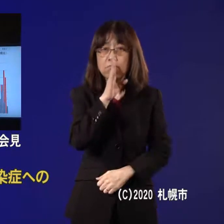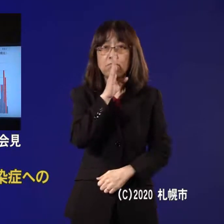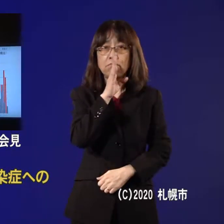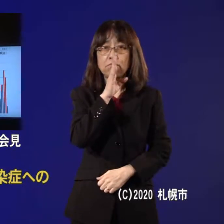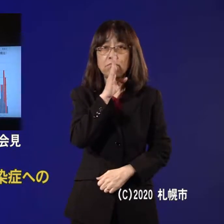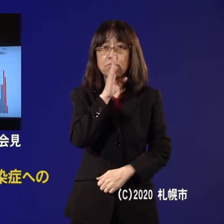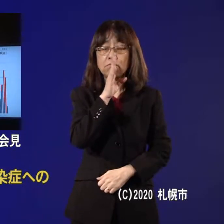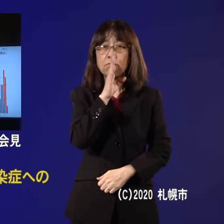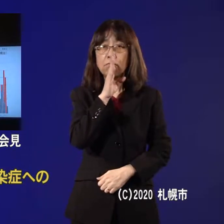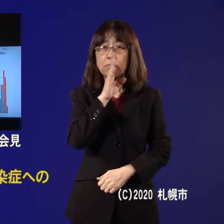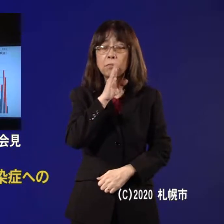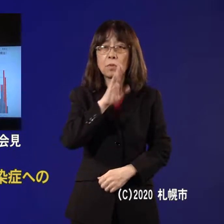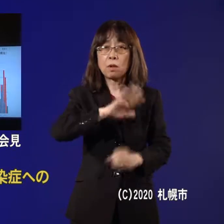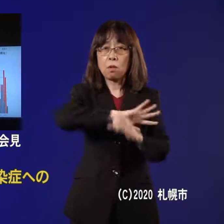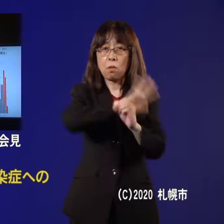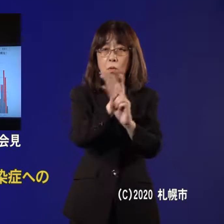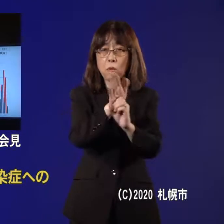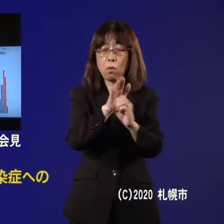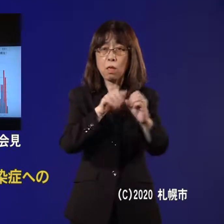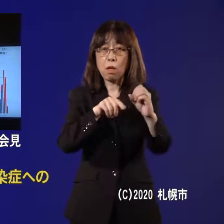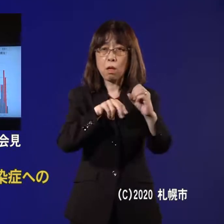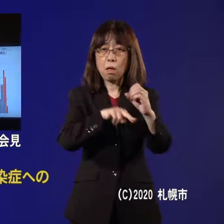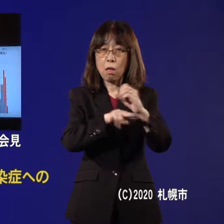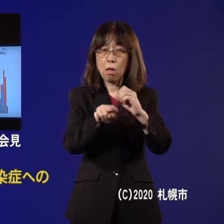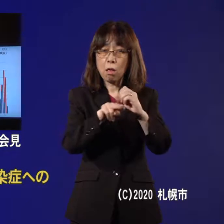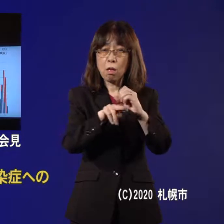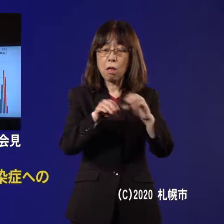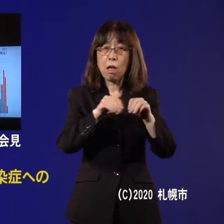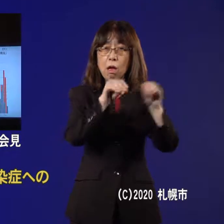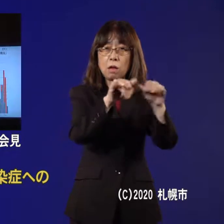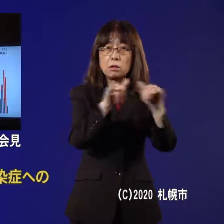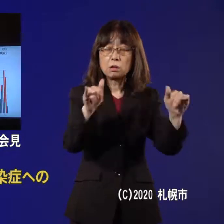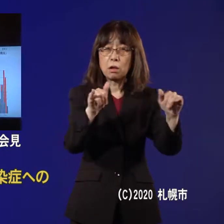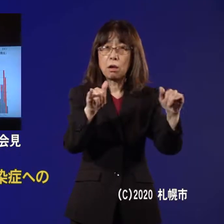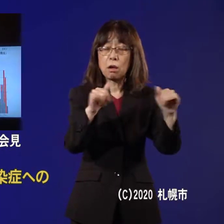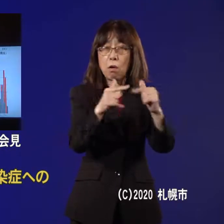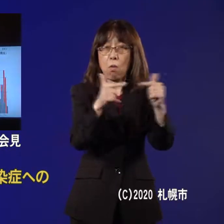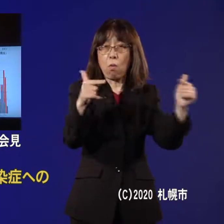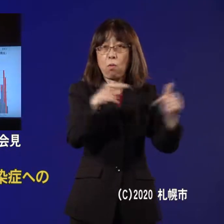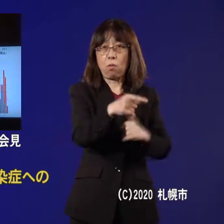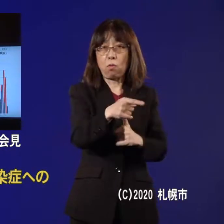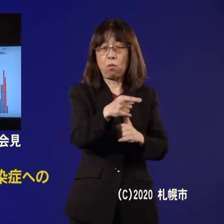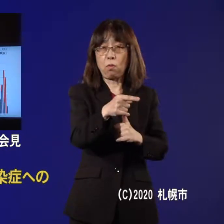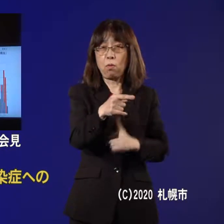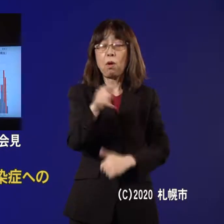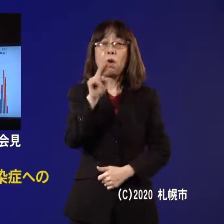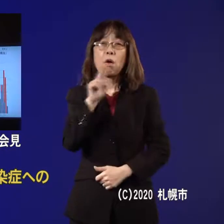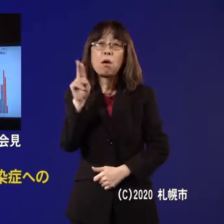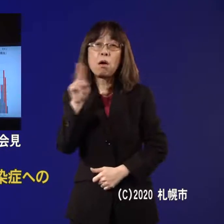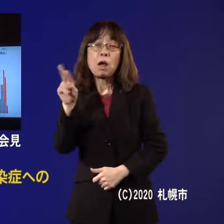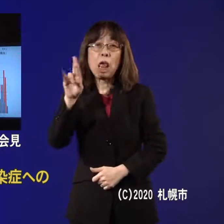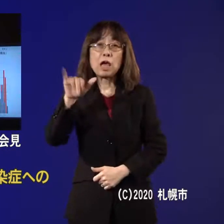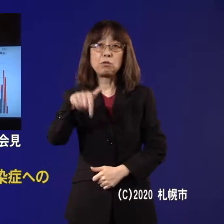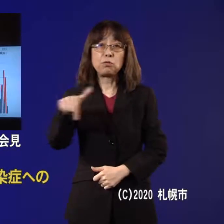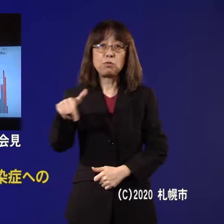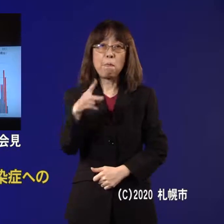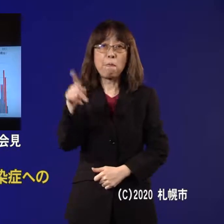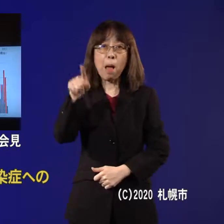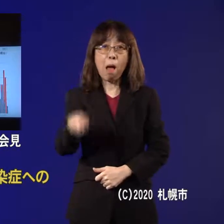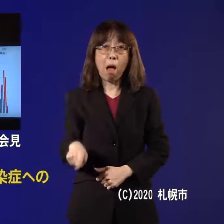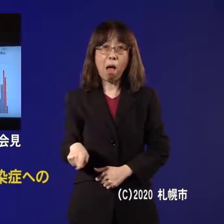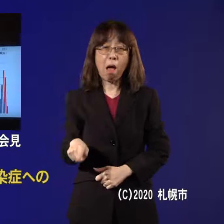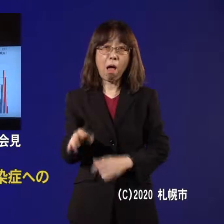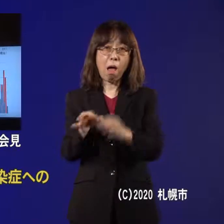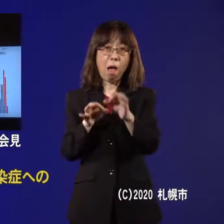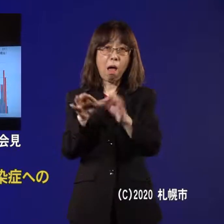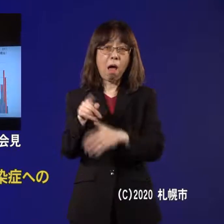陽性の確認があったわけですけど、その時は、ライブバーでのですね、感染というようなことで、濃